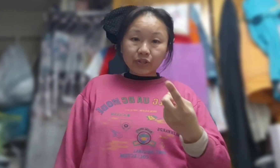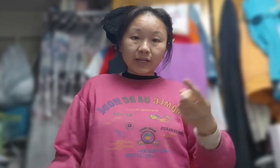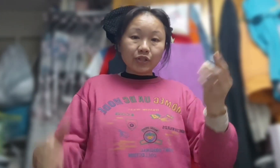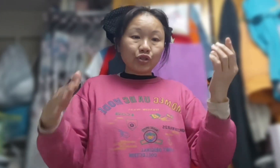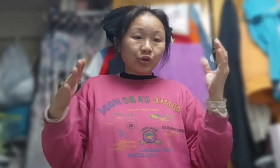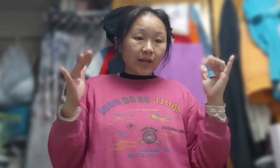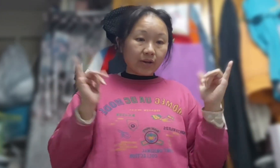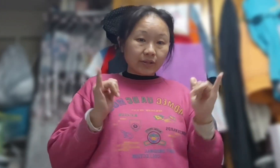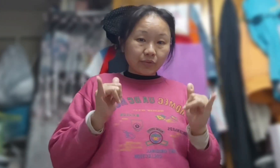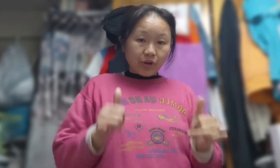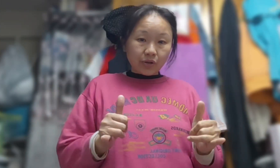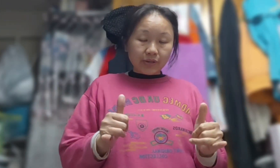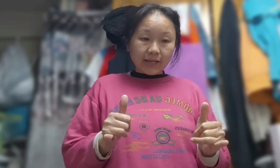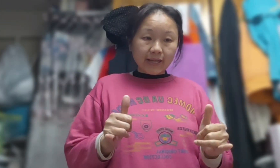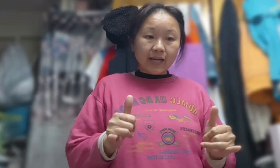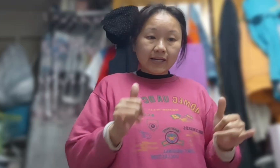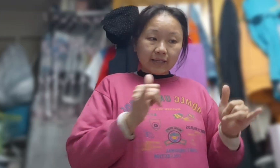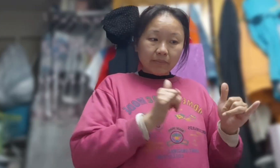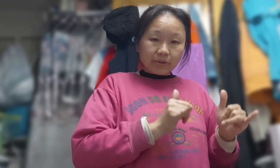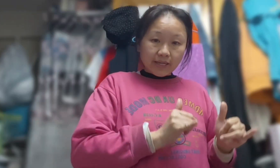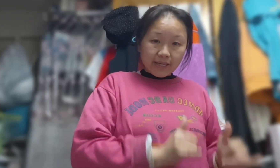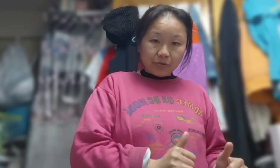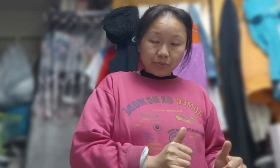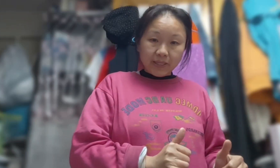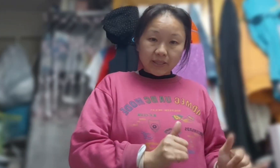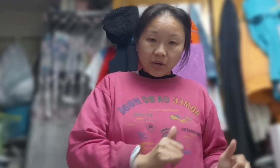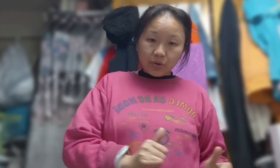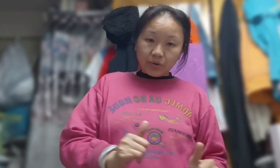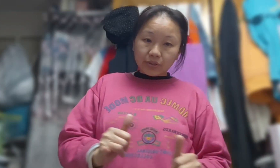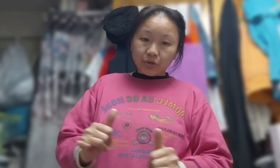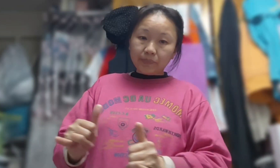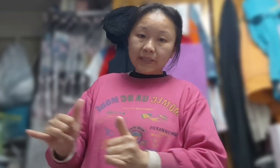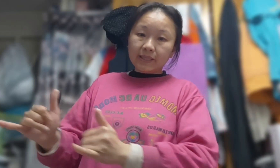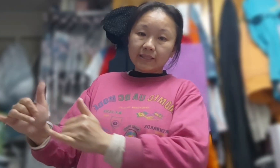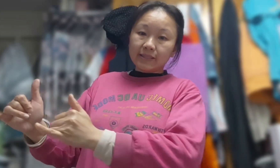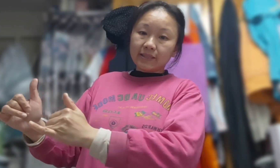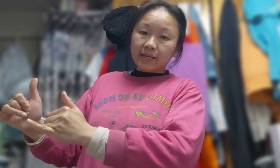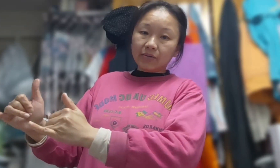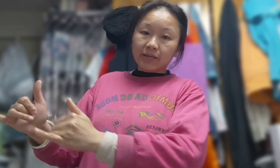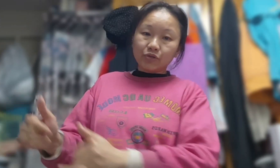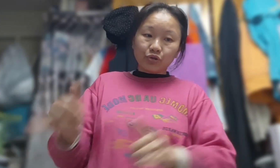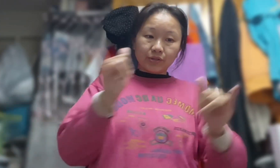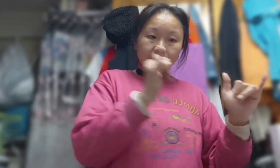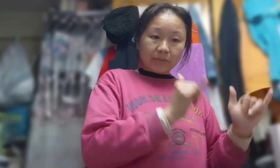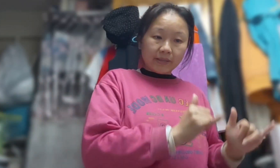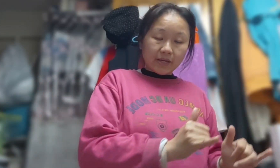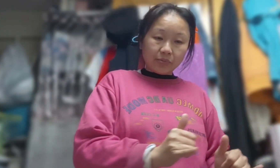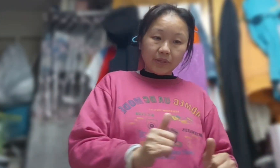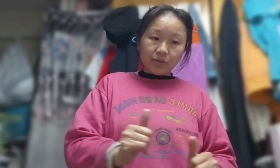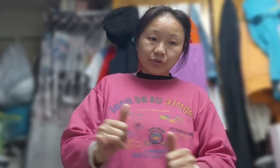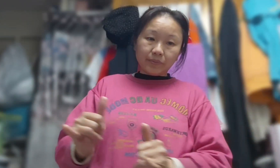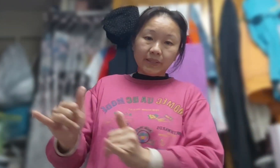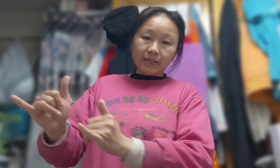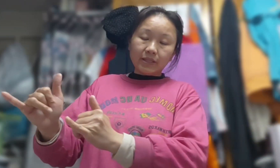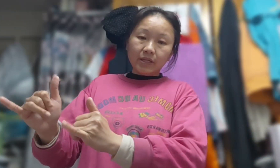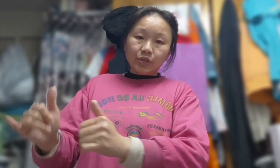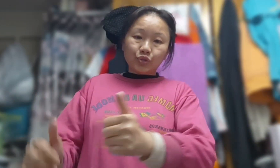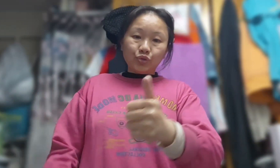跟隨咧，我就會兩個人啦。咁我就係右邊去我個左邊，係啦，跟住佢就咁啊，右邊去左邊。主咧